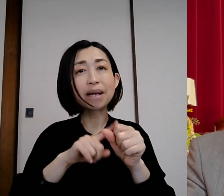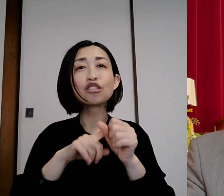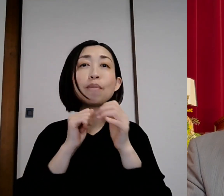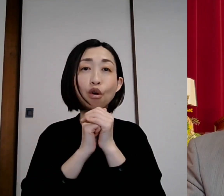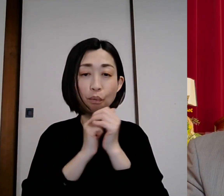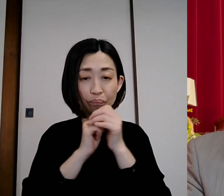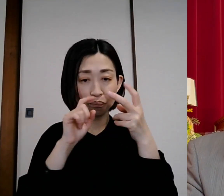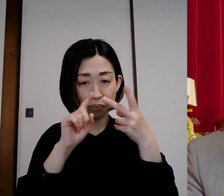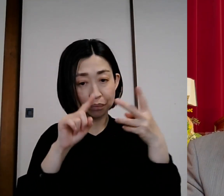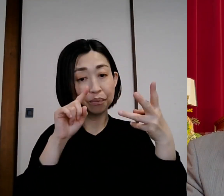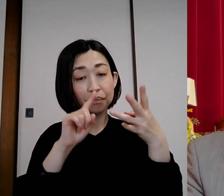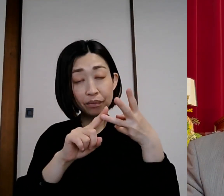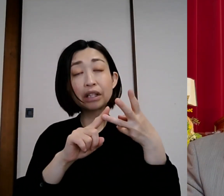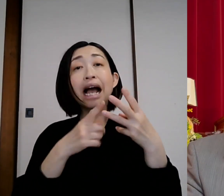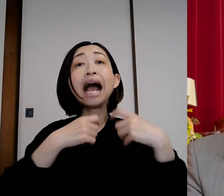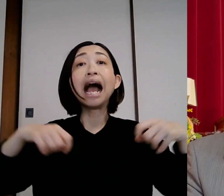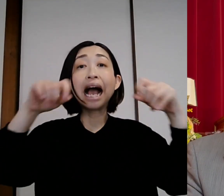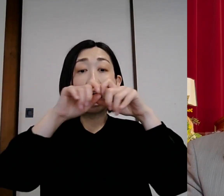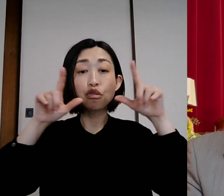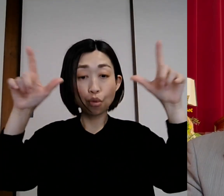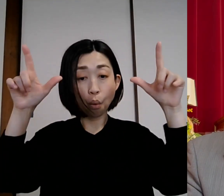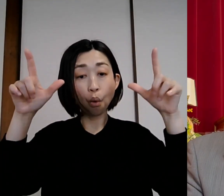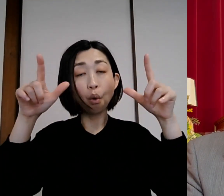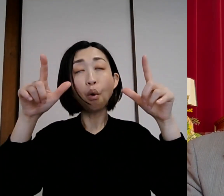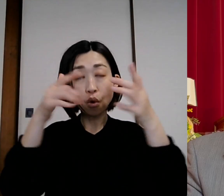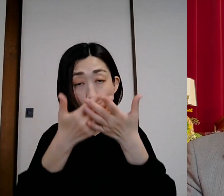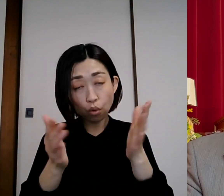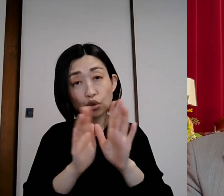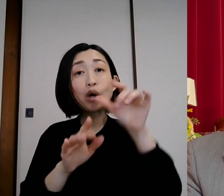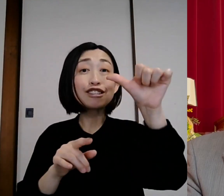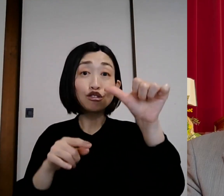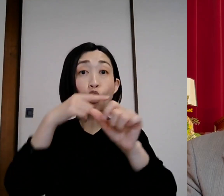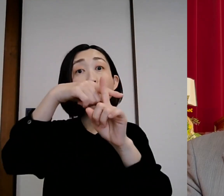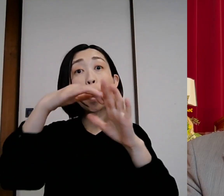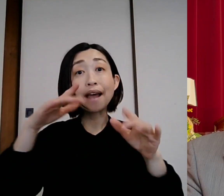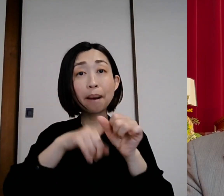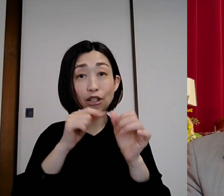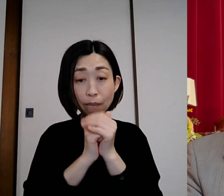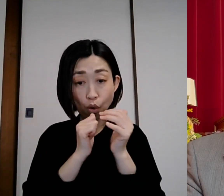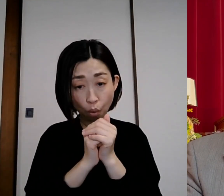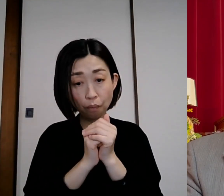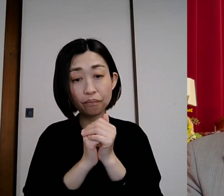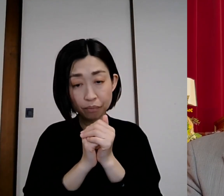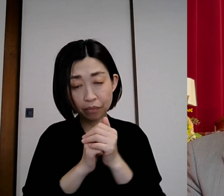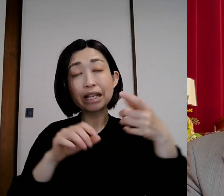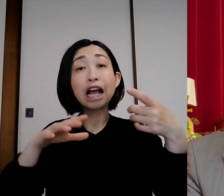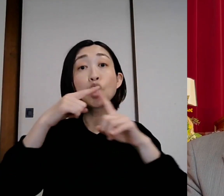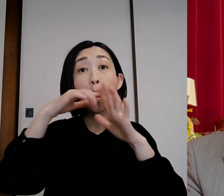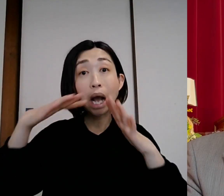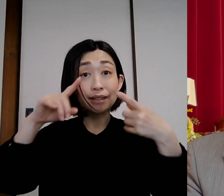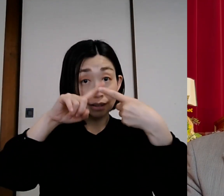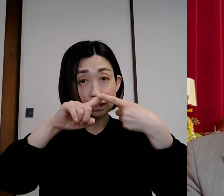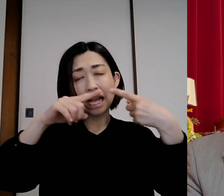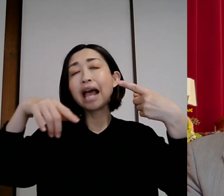っていきたいと思います。練馬キリスト教会、新中野キリスト教会、リバイバルセンターチャーチ、